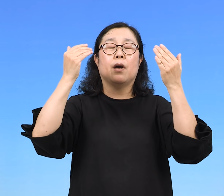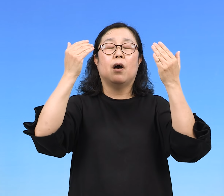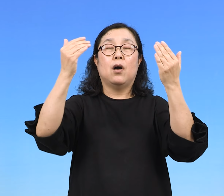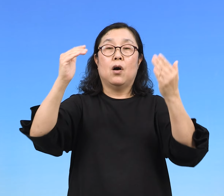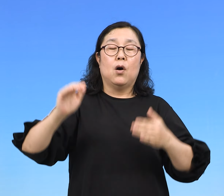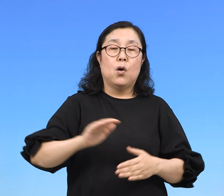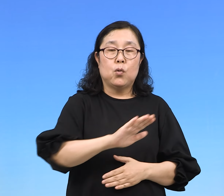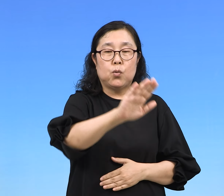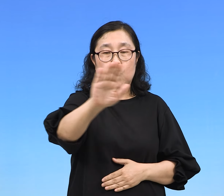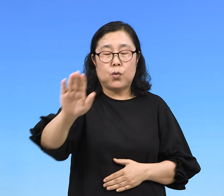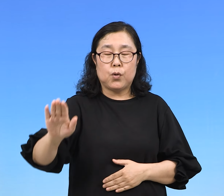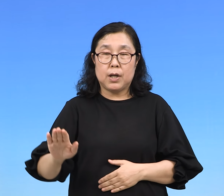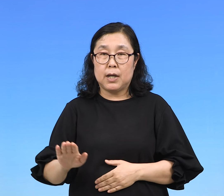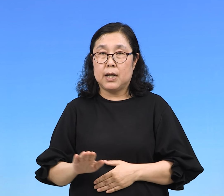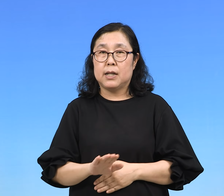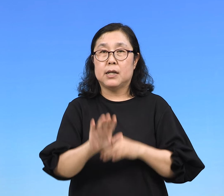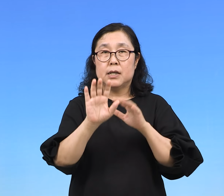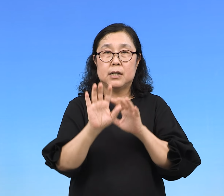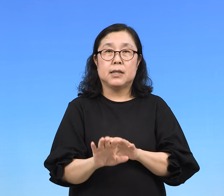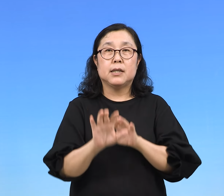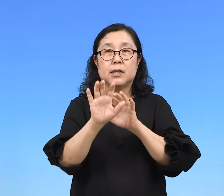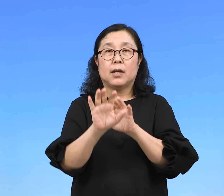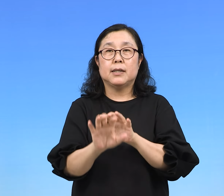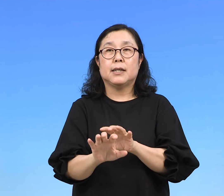찬양하며 우리는 전진하리.